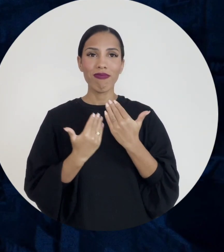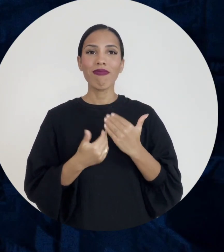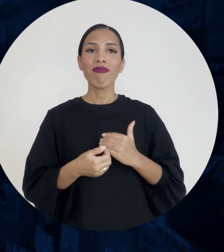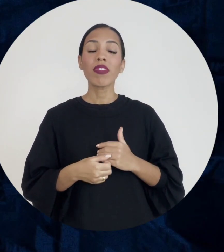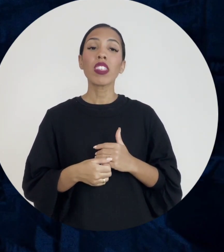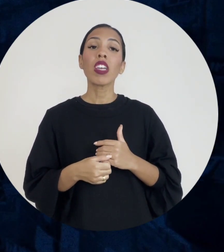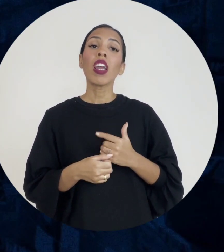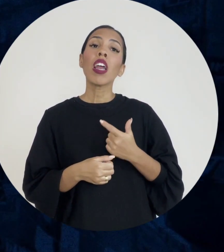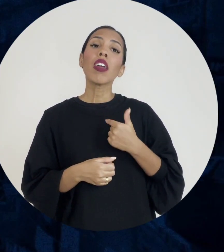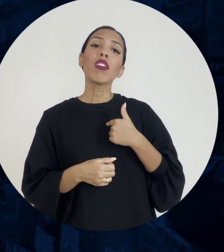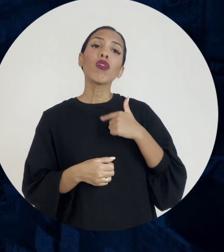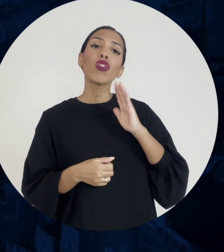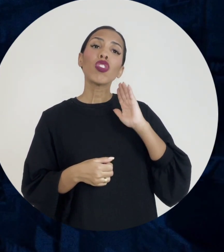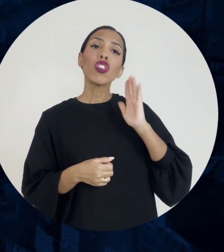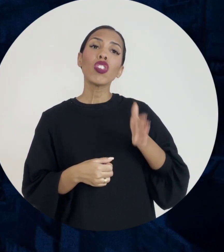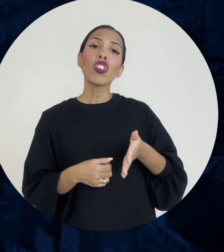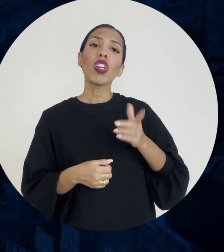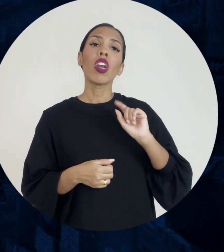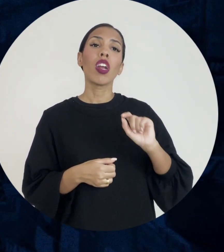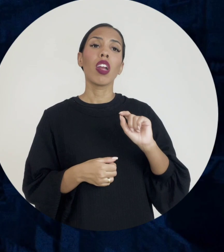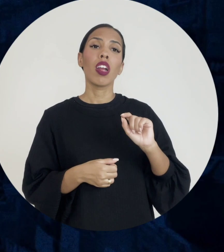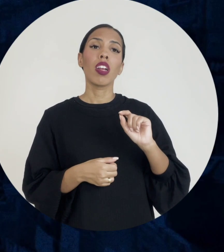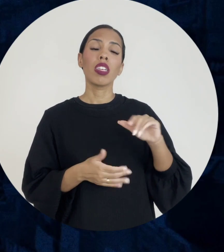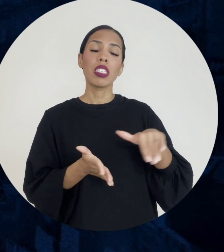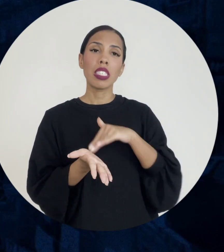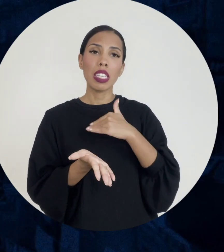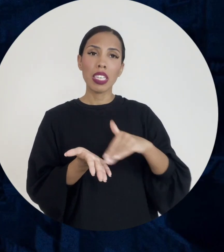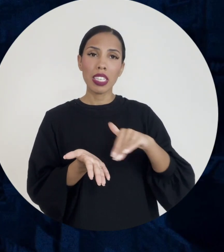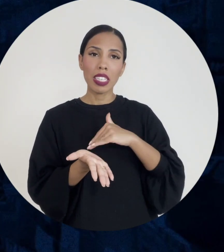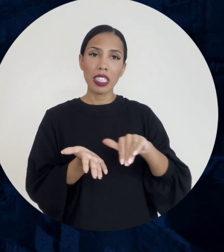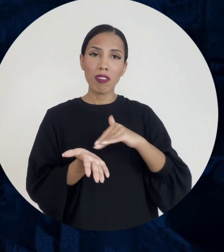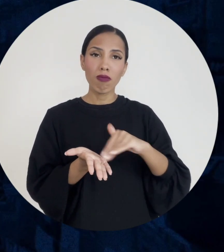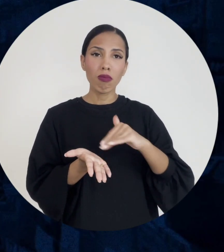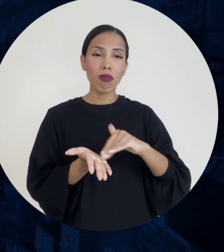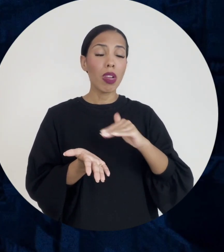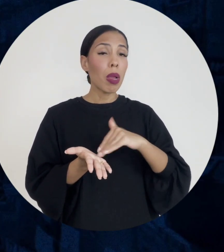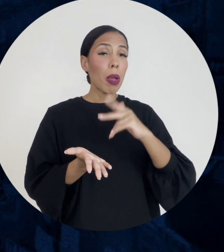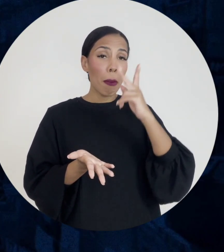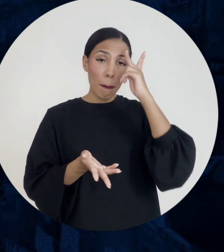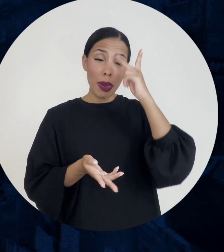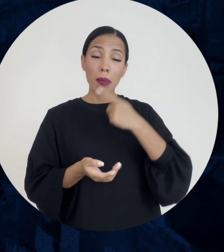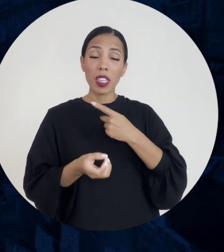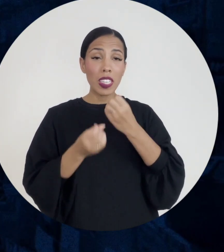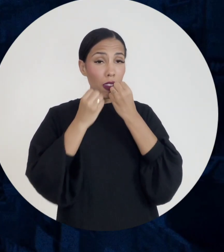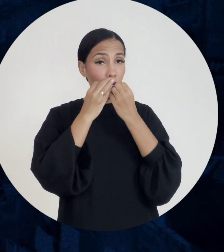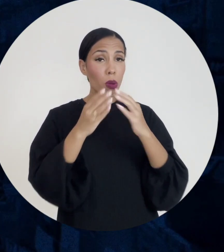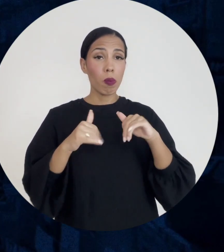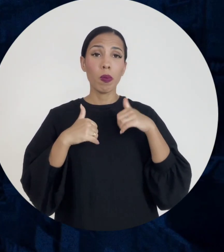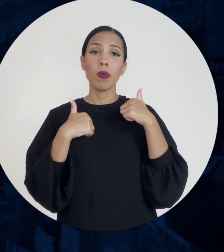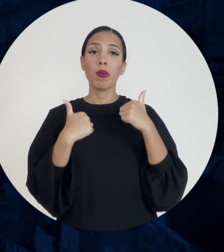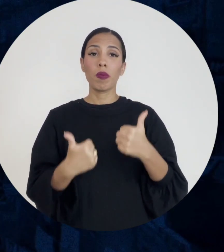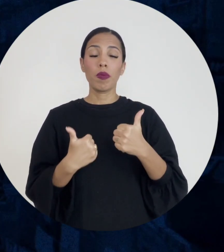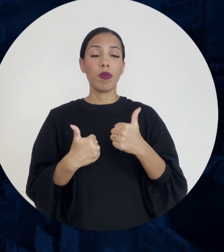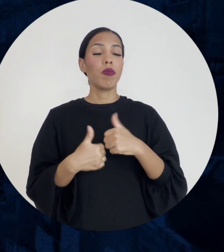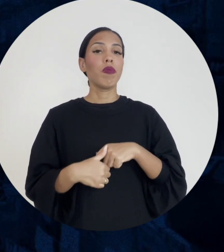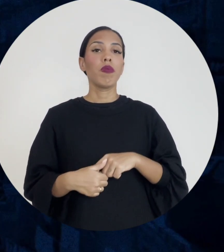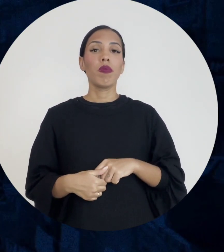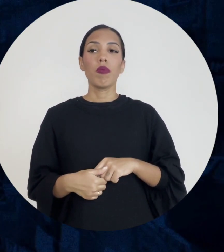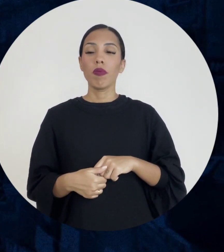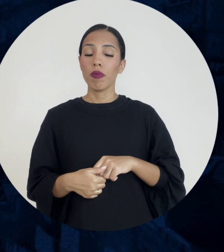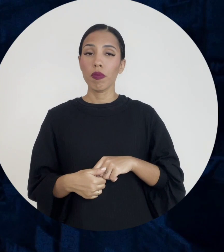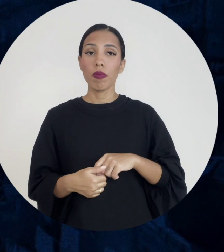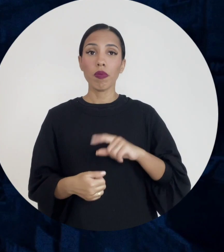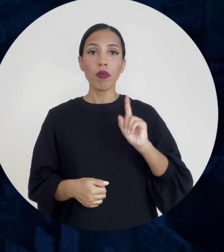eu estava já na secretaria da capela, né? Então ali para mim já estava bom demais, né? Aí parece que